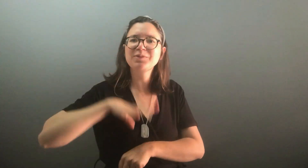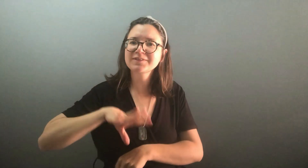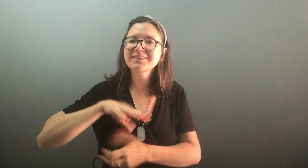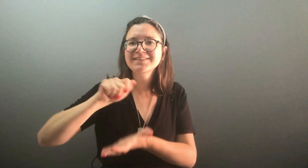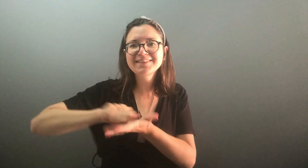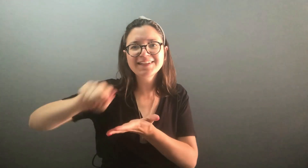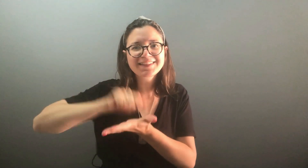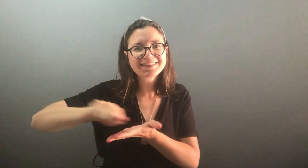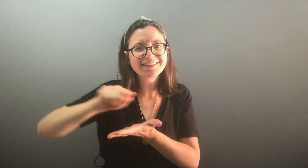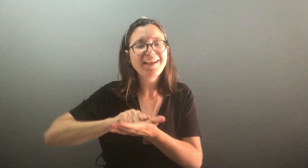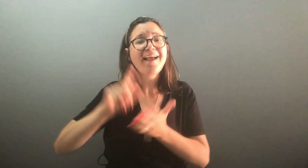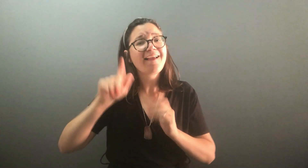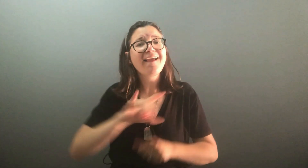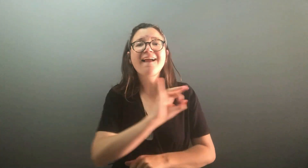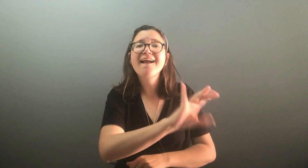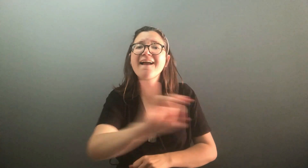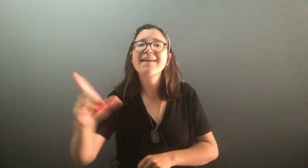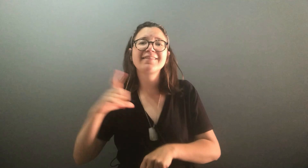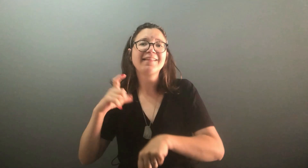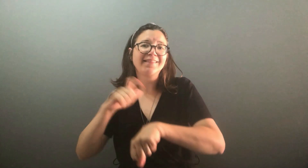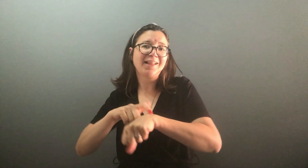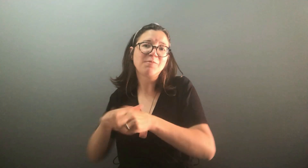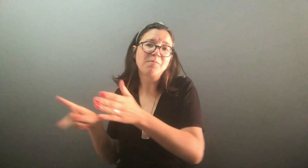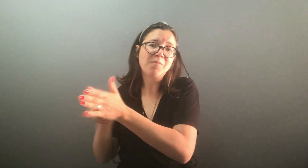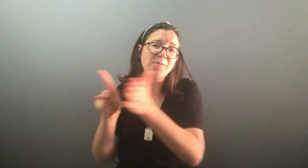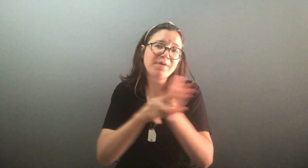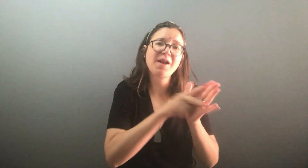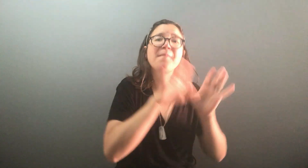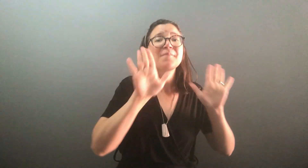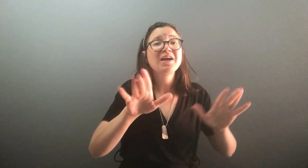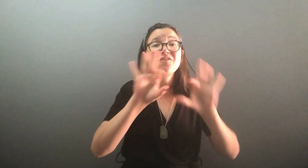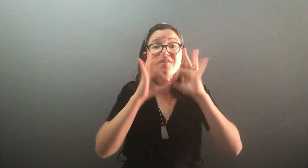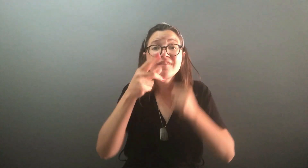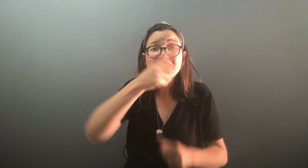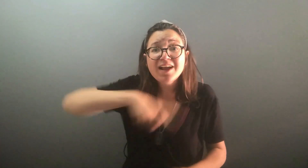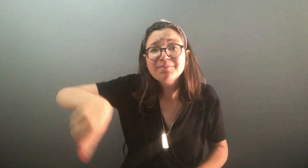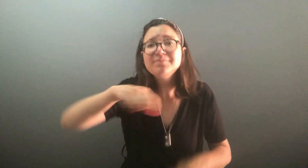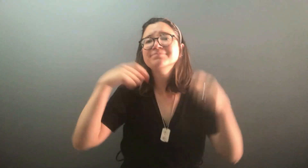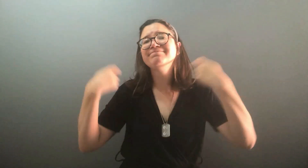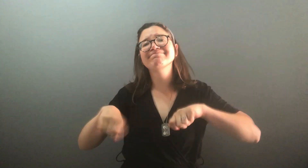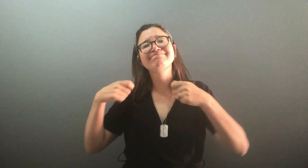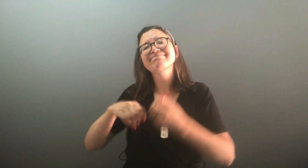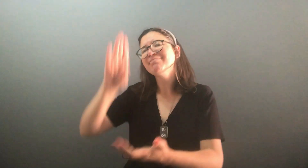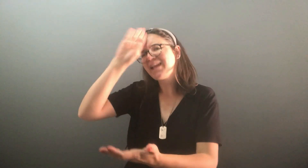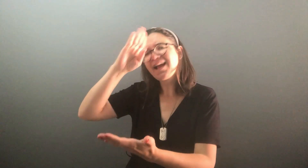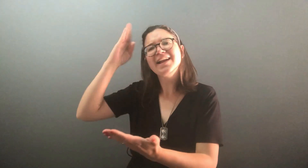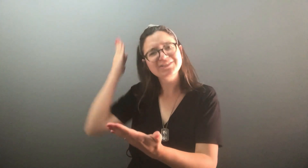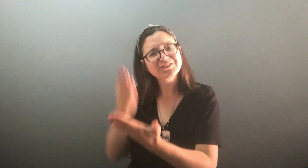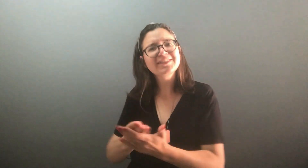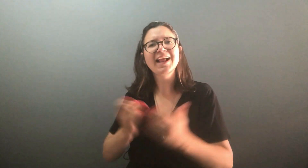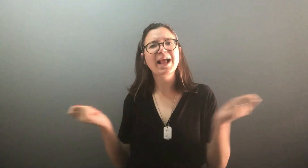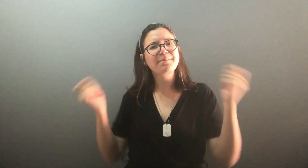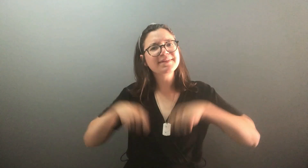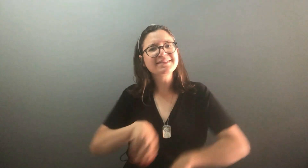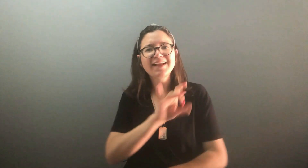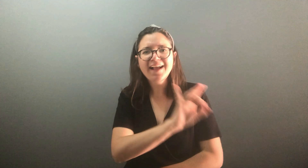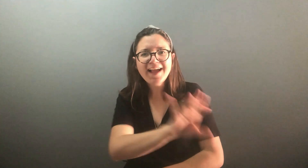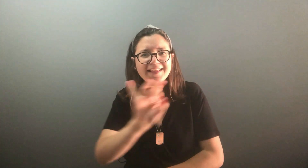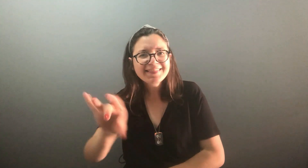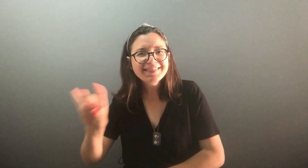autônoma, cada um é capaz sim de adquirir a escrita. E vocês, famílias, precisam sempre confiar e acreditar